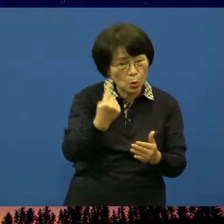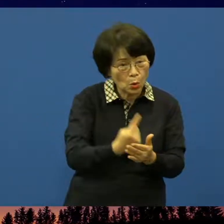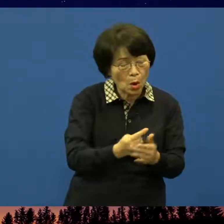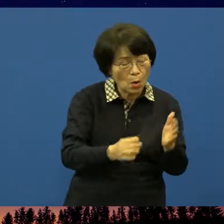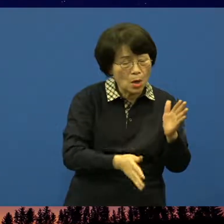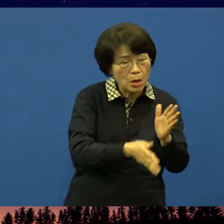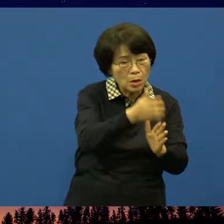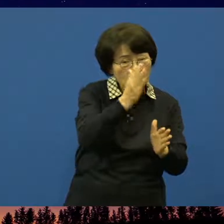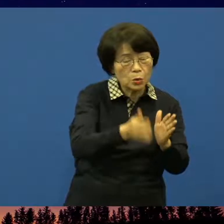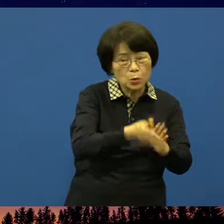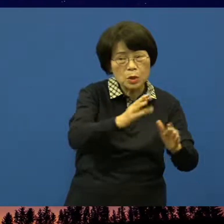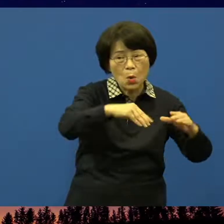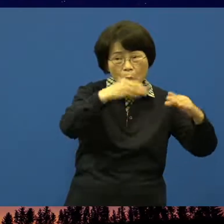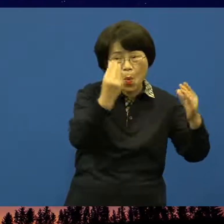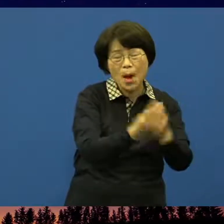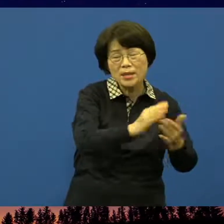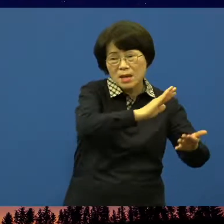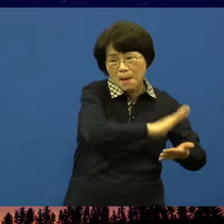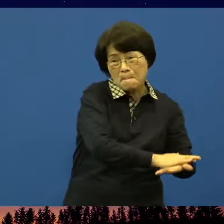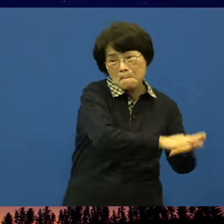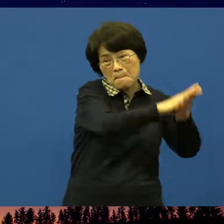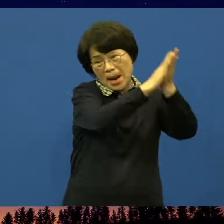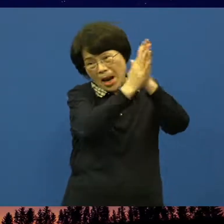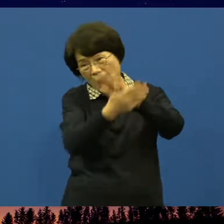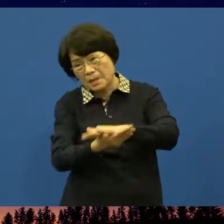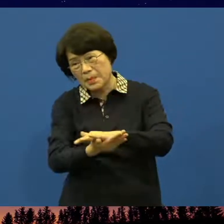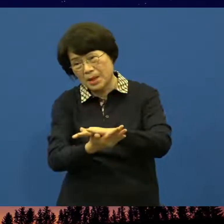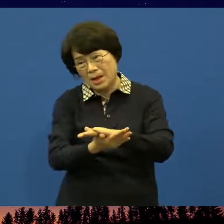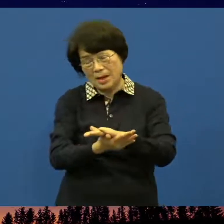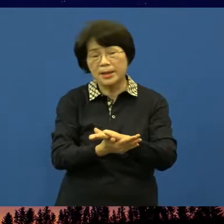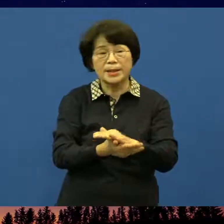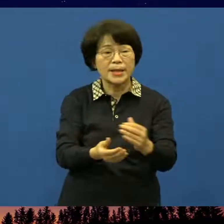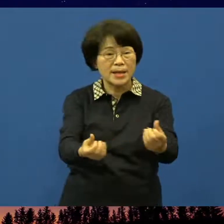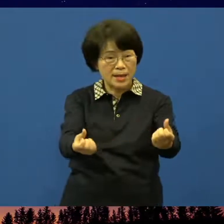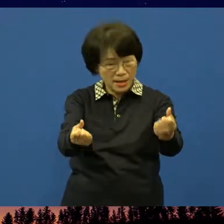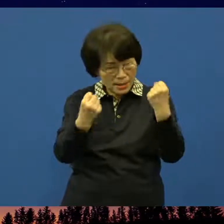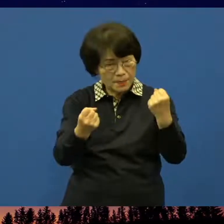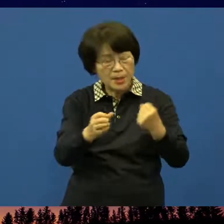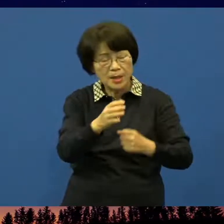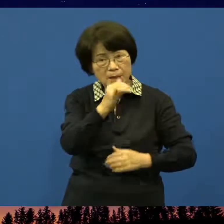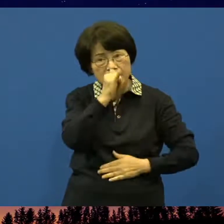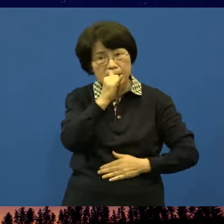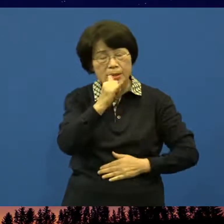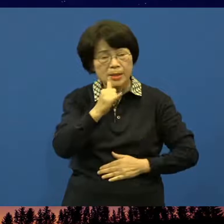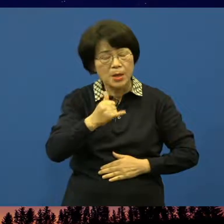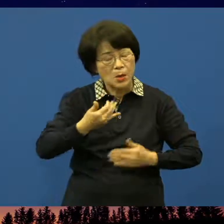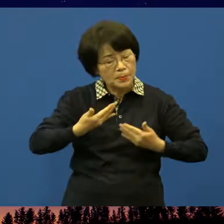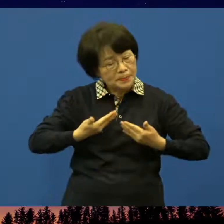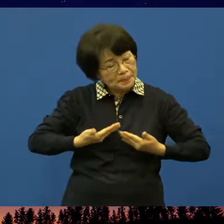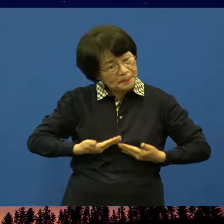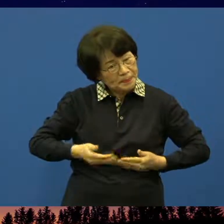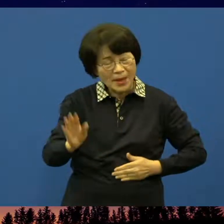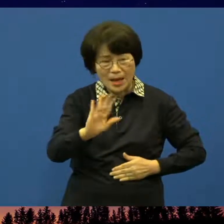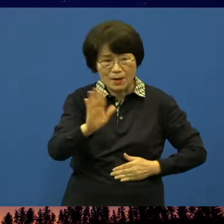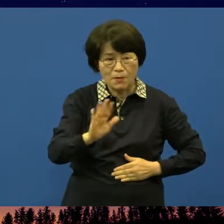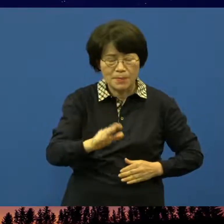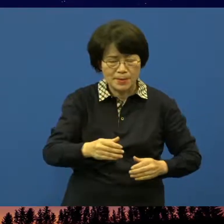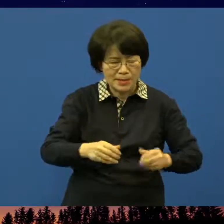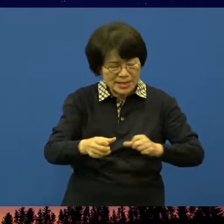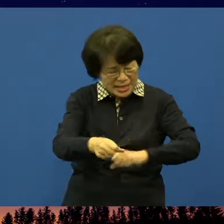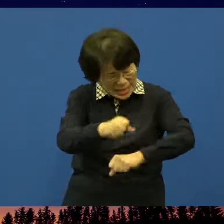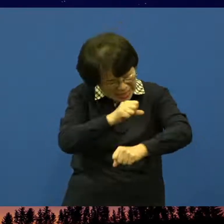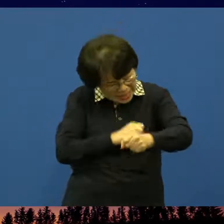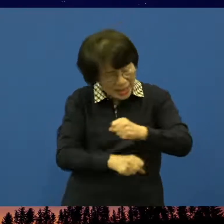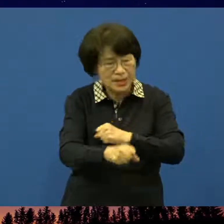그냥 밀고 들어가는 이 다이나믹한, 정적이지 않고 굉장히 동적인,